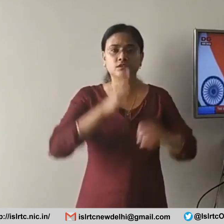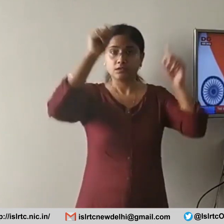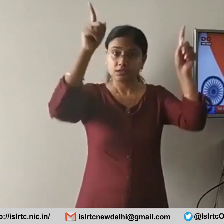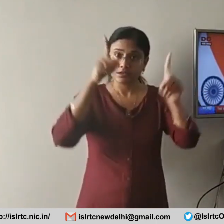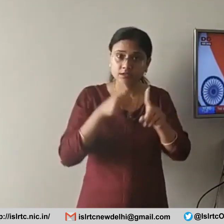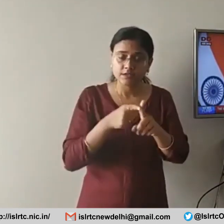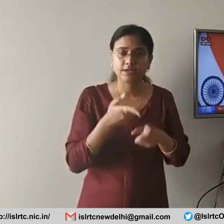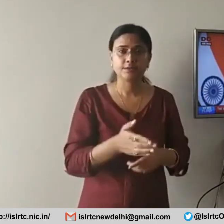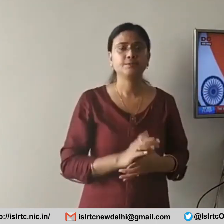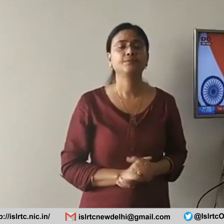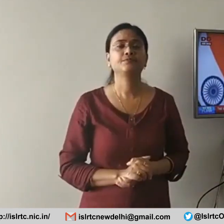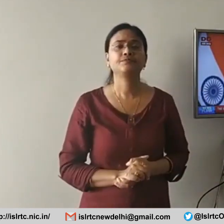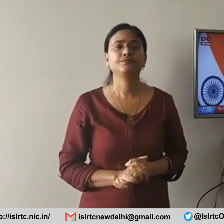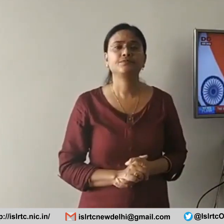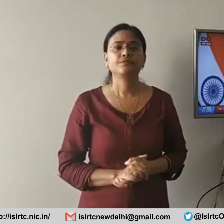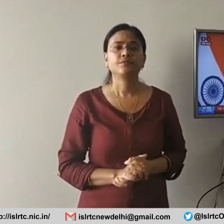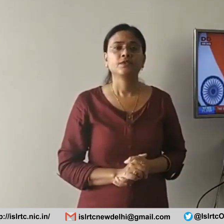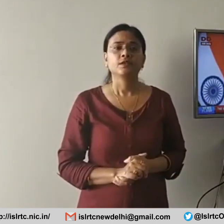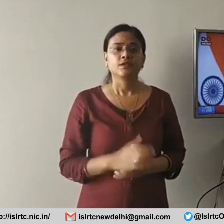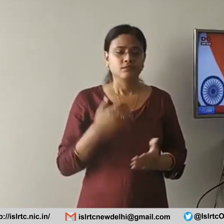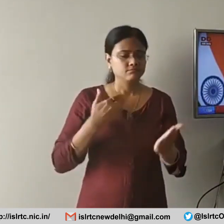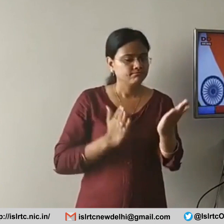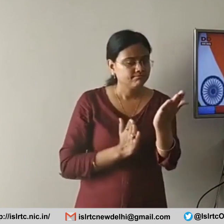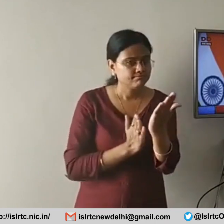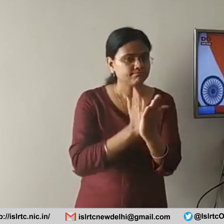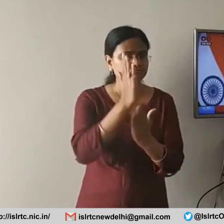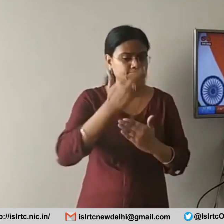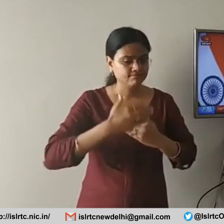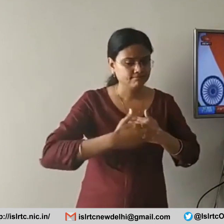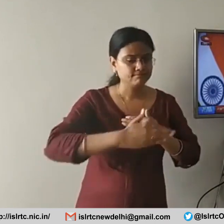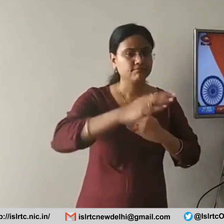भारत जिस मार्ग पर चला है,